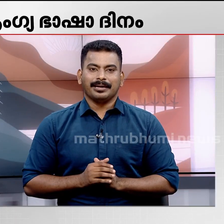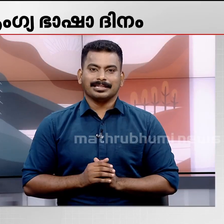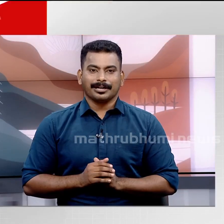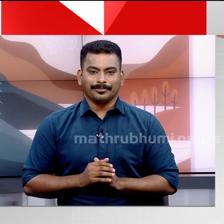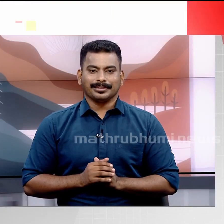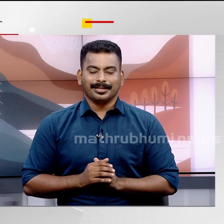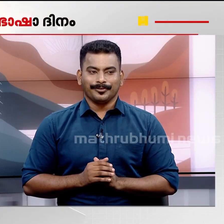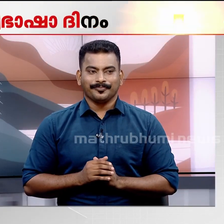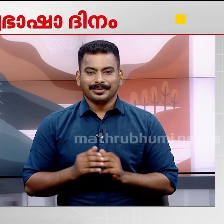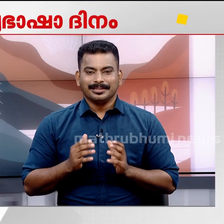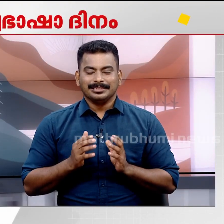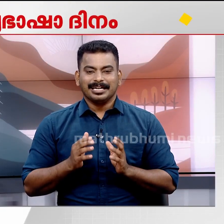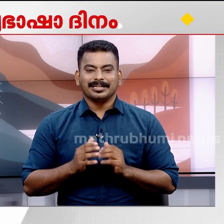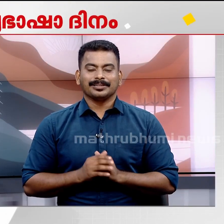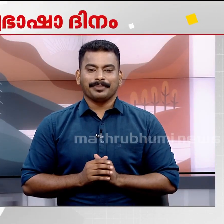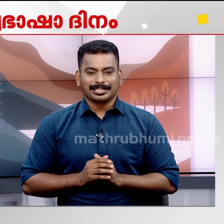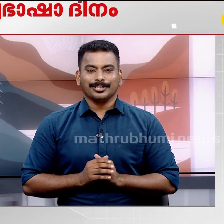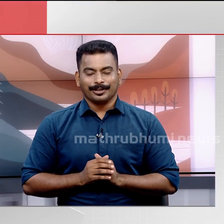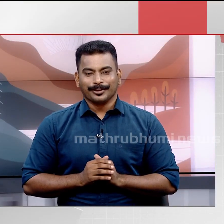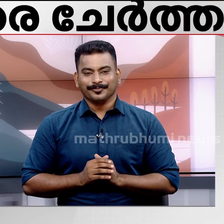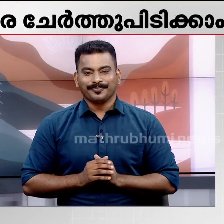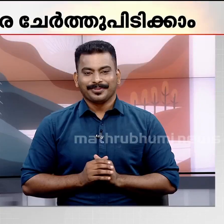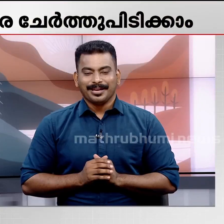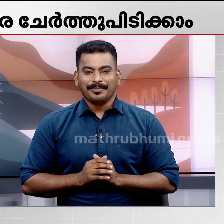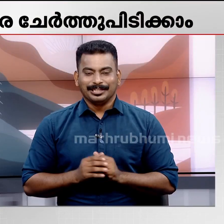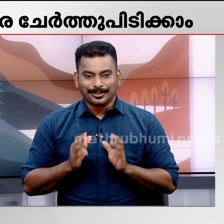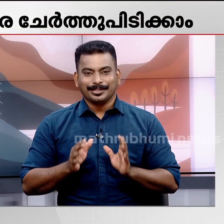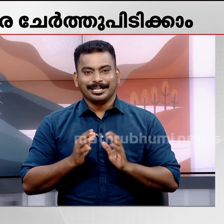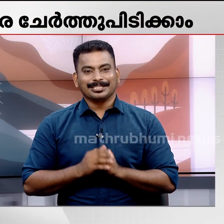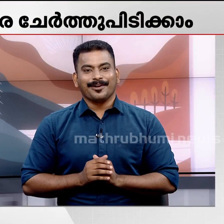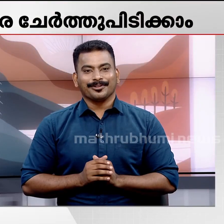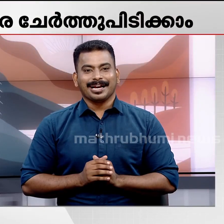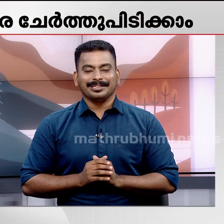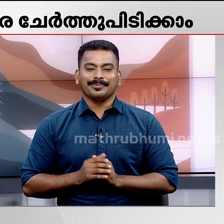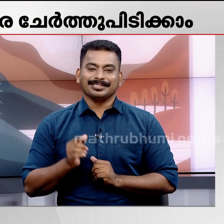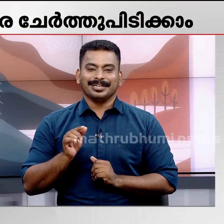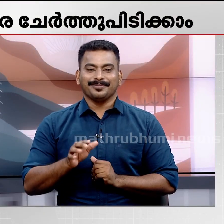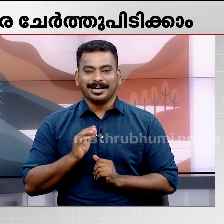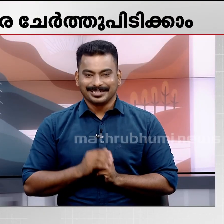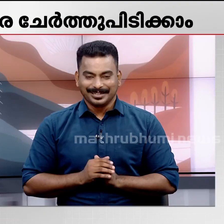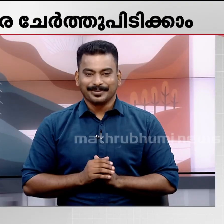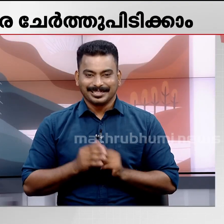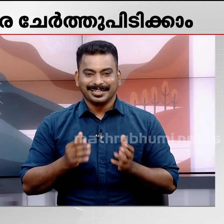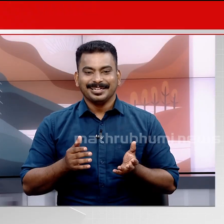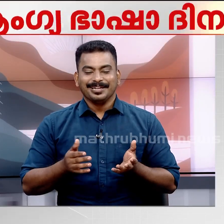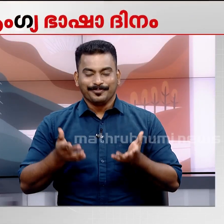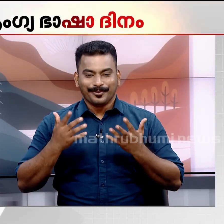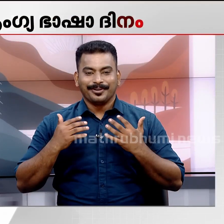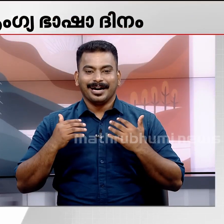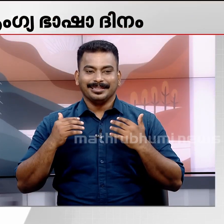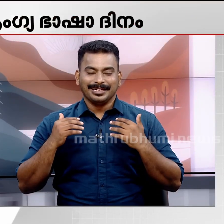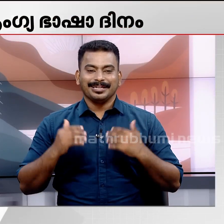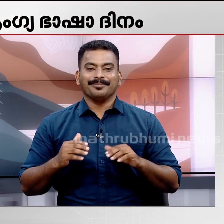ലൈഫ് മനസ്സിലാക്കണം എന്ന ഒരു ജേർണലിസം പാഷൻ എനിക്കുണ്ടായിരുന്നു. അപ്പോൾ ശരിക്കും ഒരു ജേർണലിസ്റ്റ് ആവണമെന്ന് ആഗ്രഹത്തിൽ പഠിച്ച ഭാഷയാണ്. പക്ഷേ